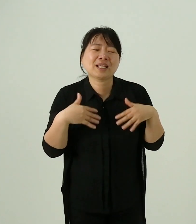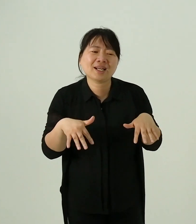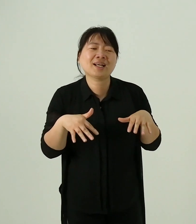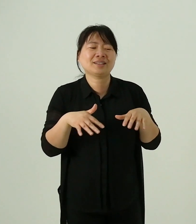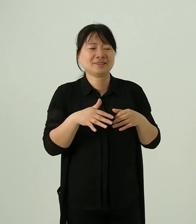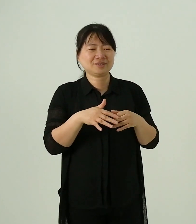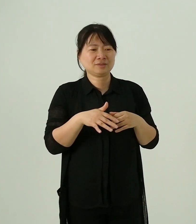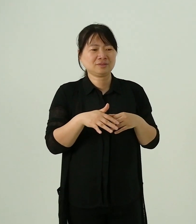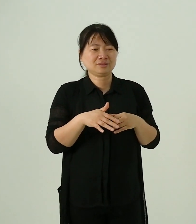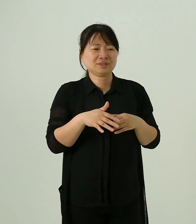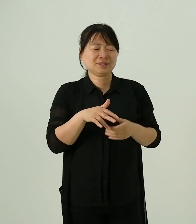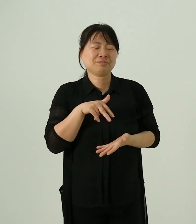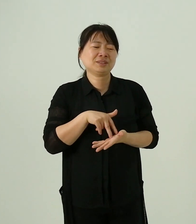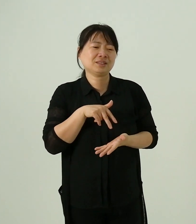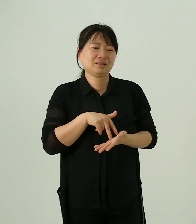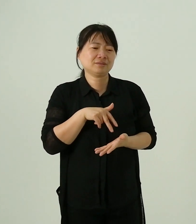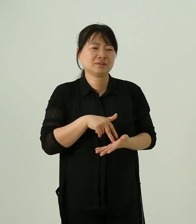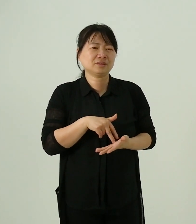쩔쩔매세요.